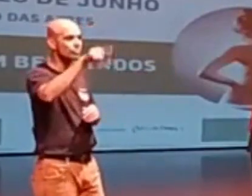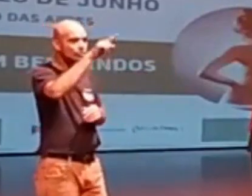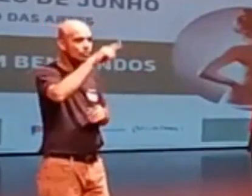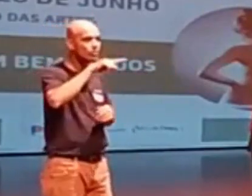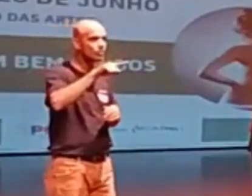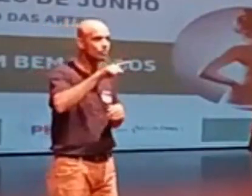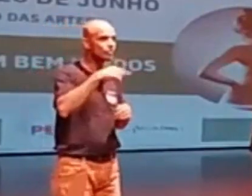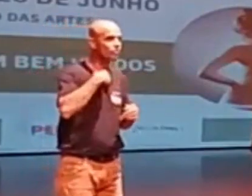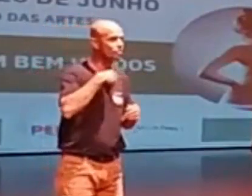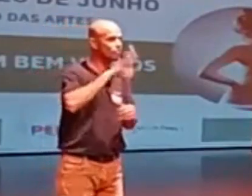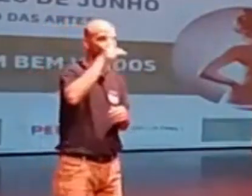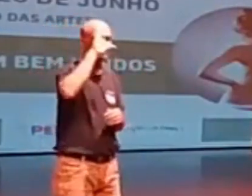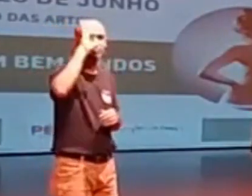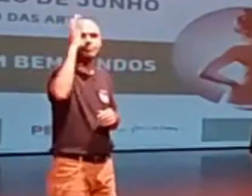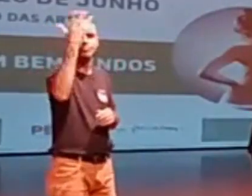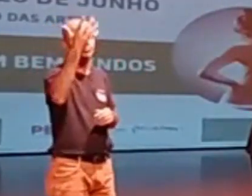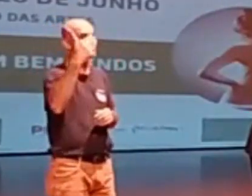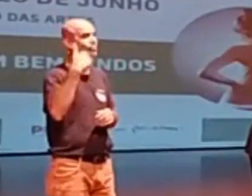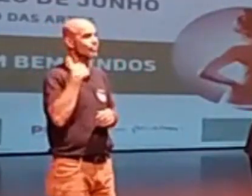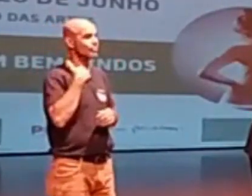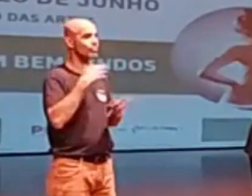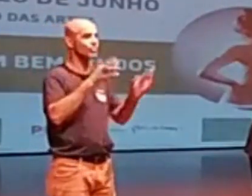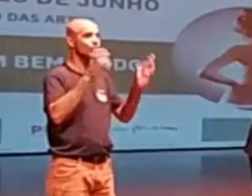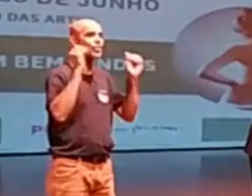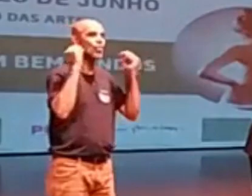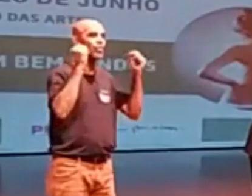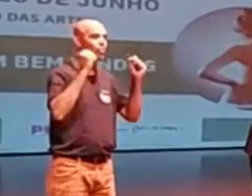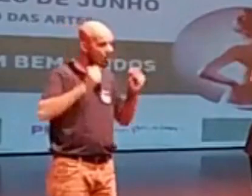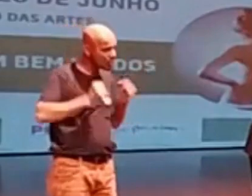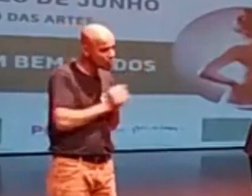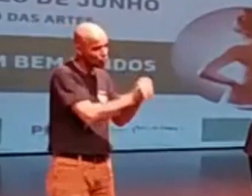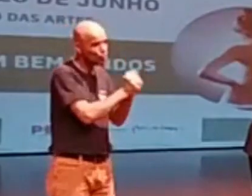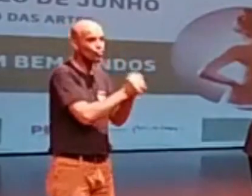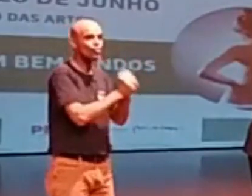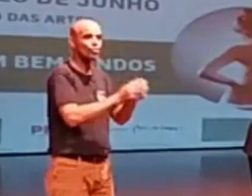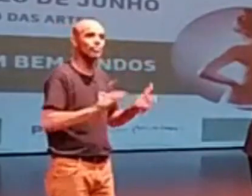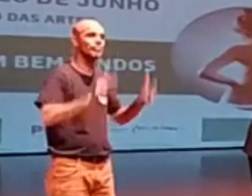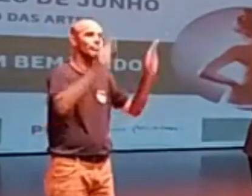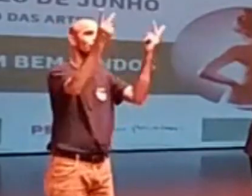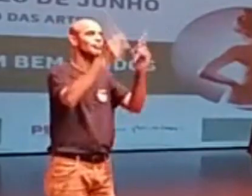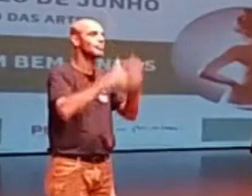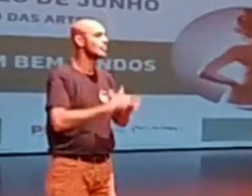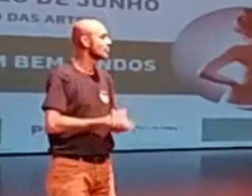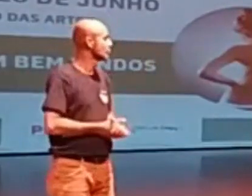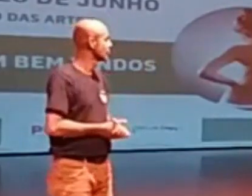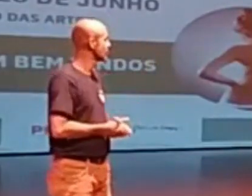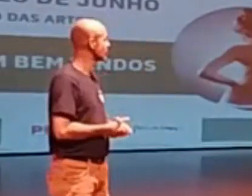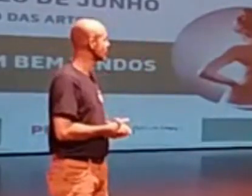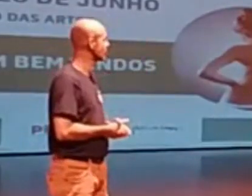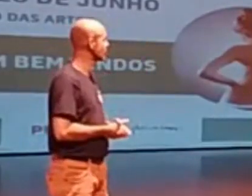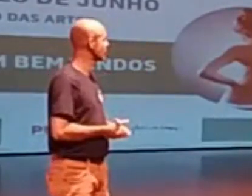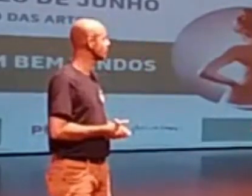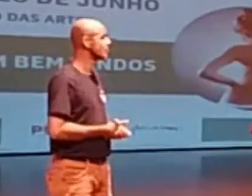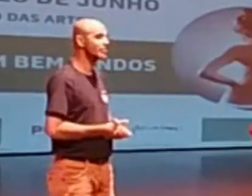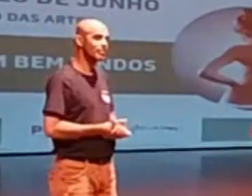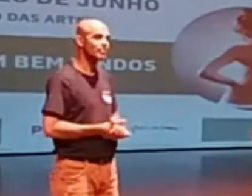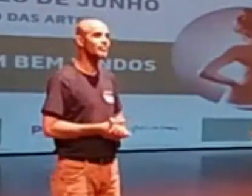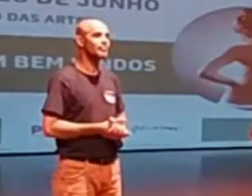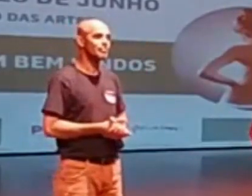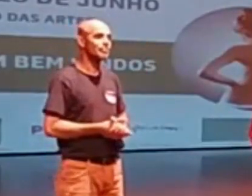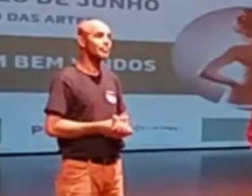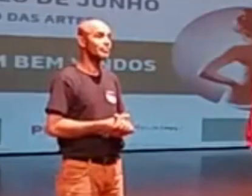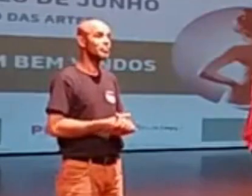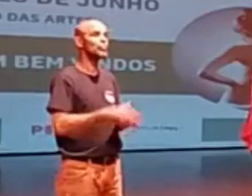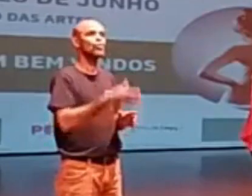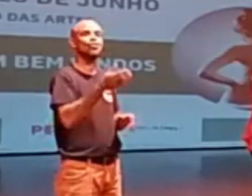tudo resolvido e que a gente vai querer muito comemorar junto tudo isso. Tem, para a gente ter um